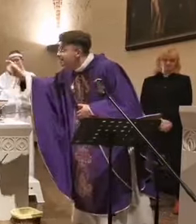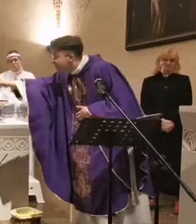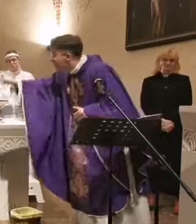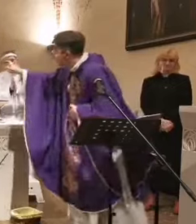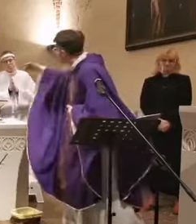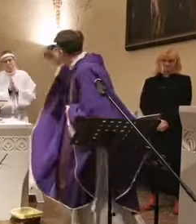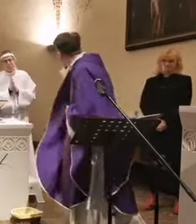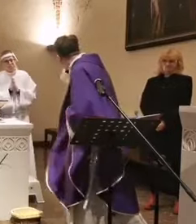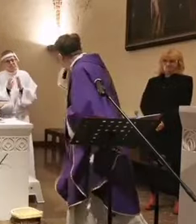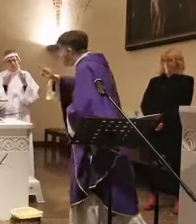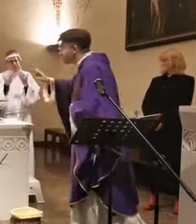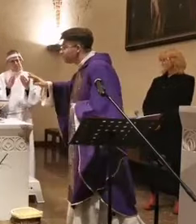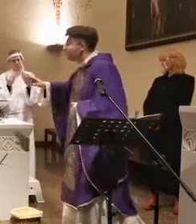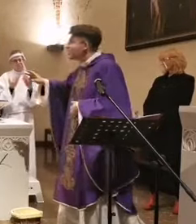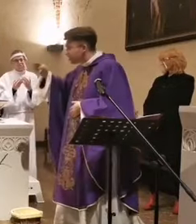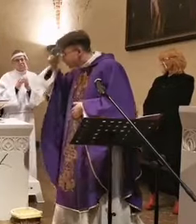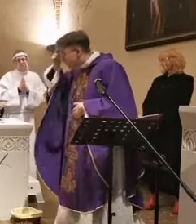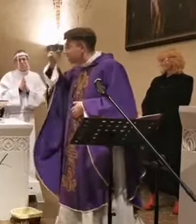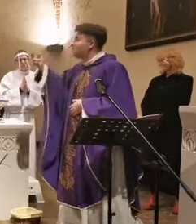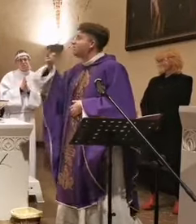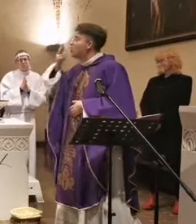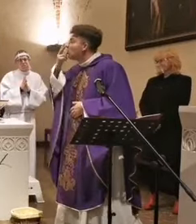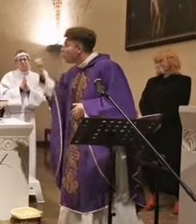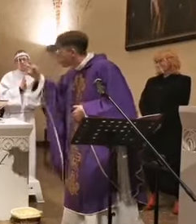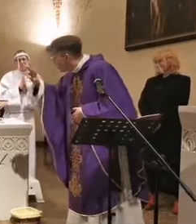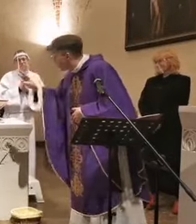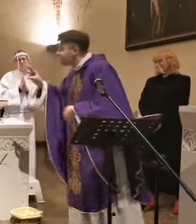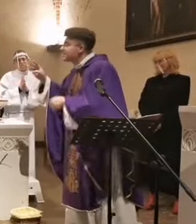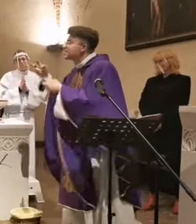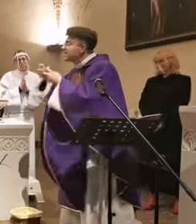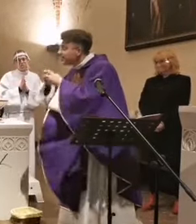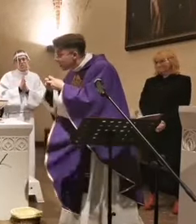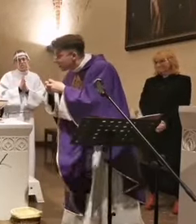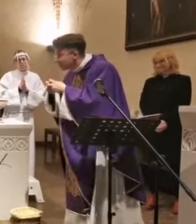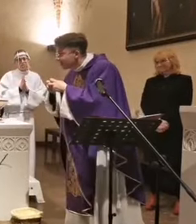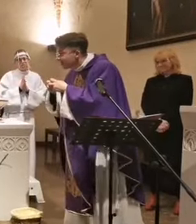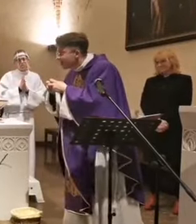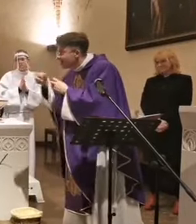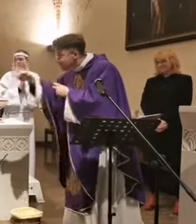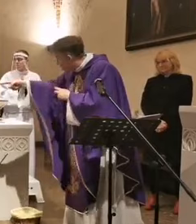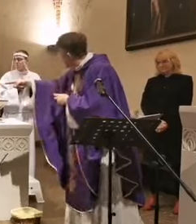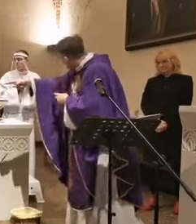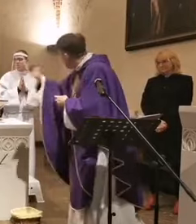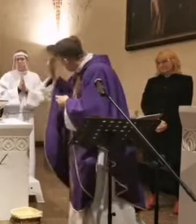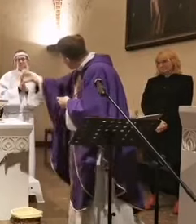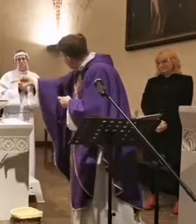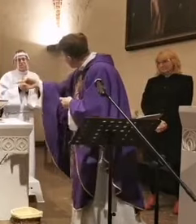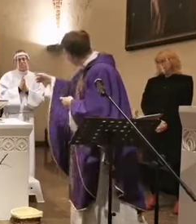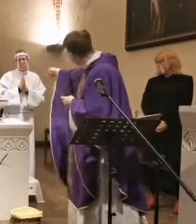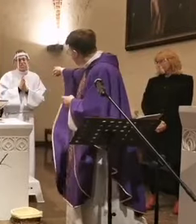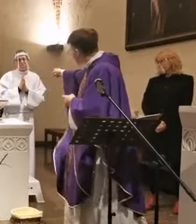was. Krisma was. Tak, bo ogląda was na internecie.